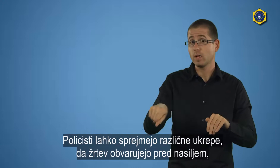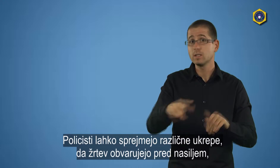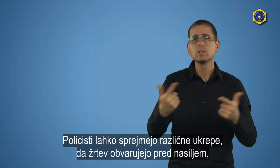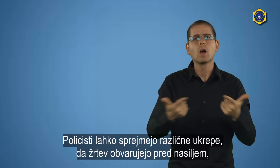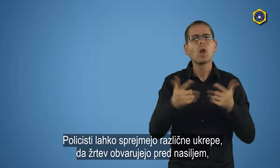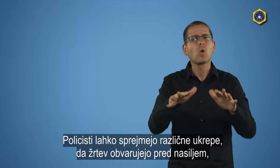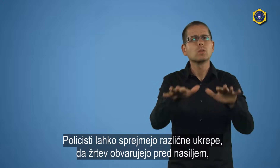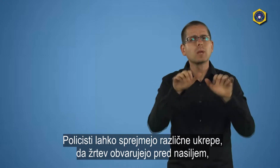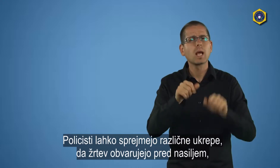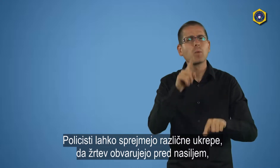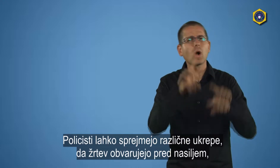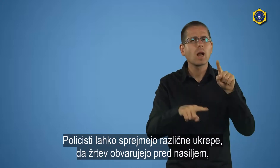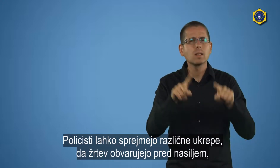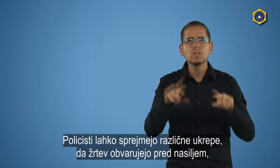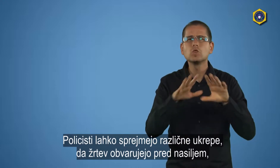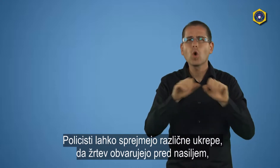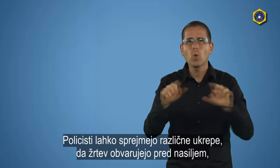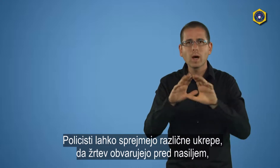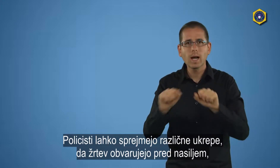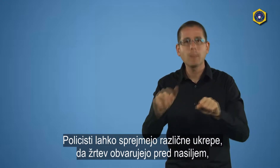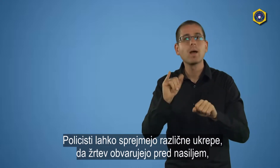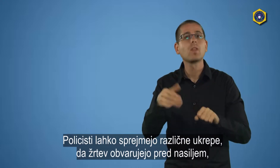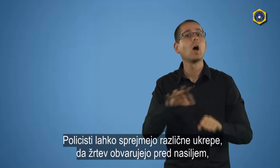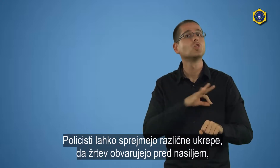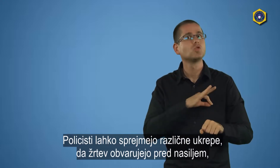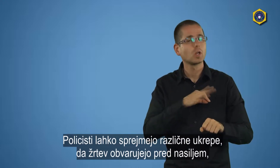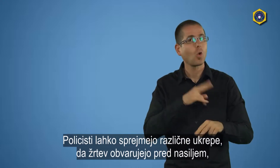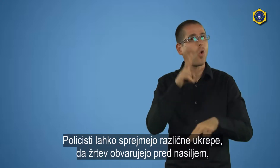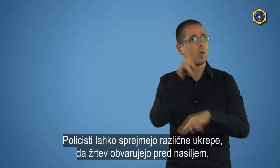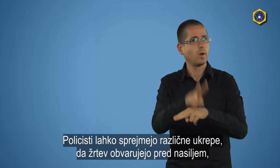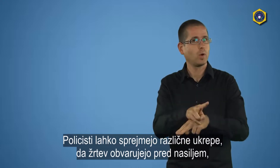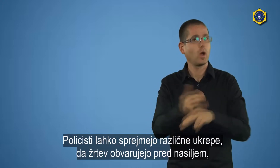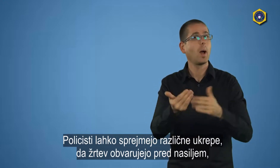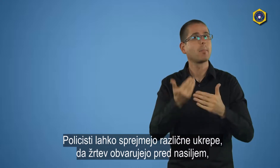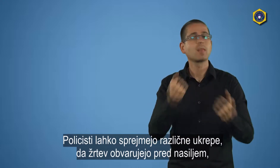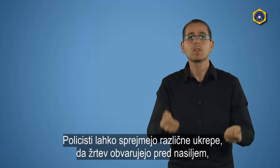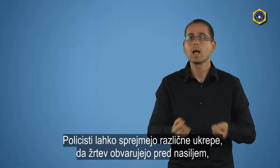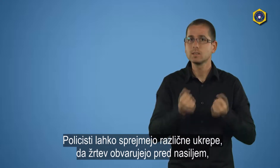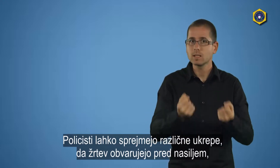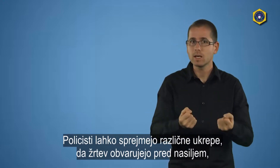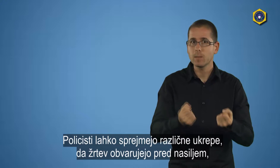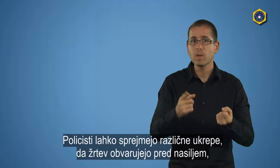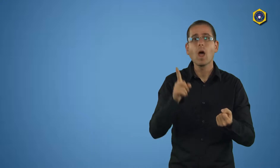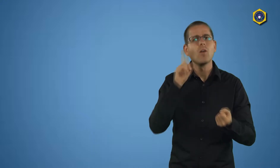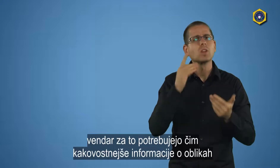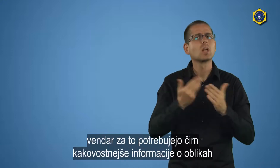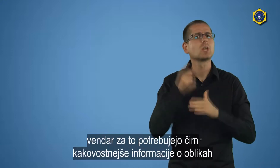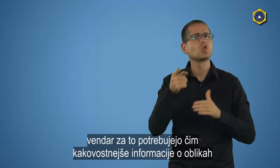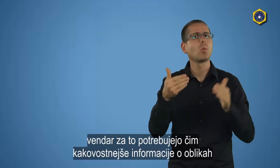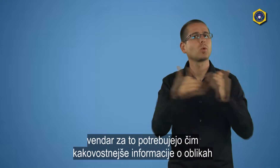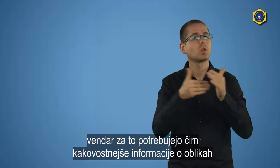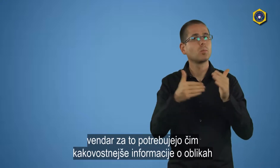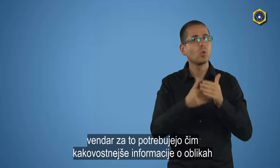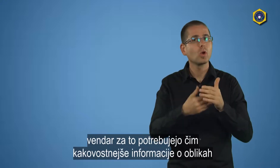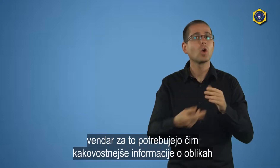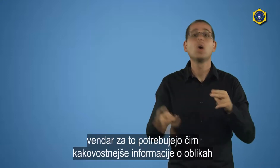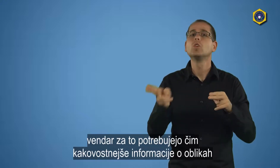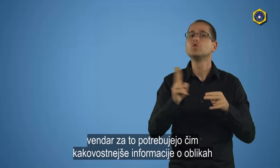Policisti lahko sprejmejo različne ukrepe, da žrtev obvarujejo pred nasiljem, vendar za to potrebujejo čim